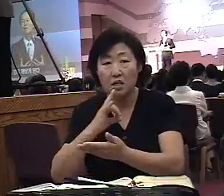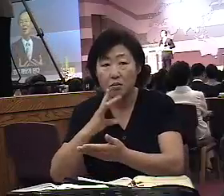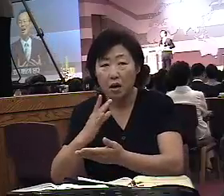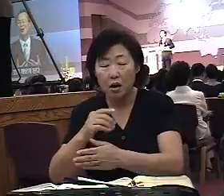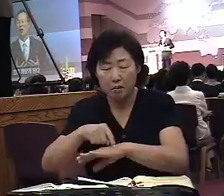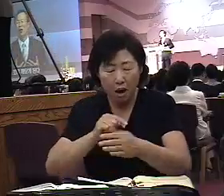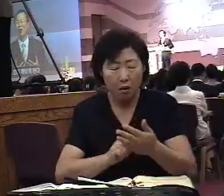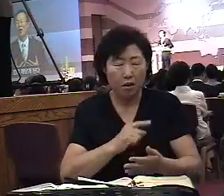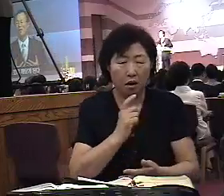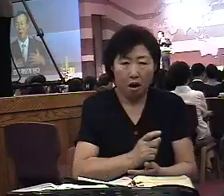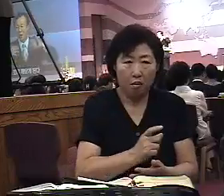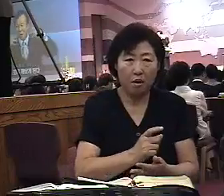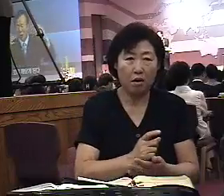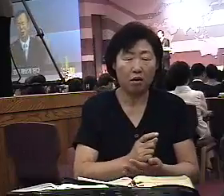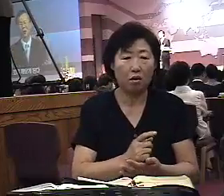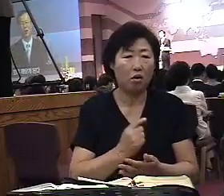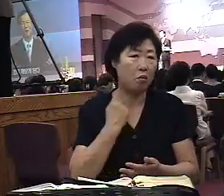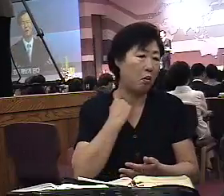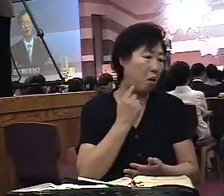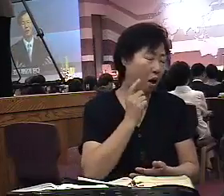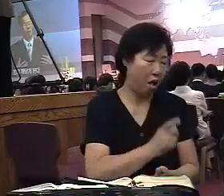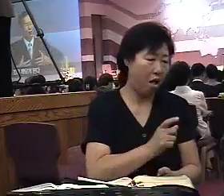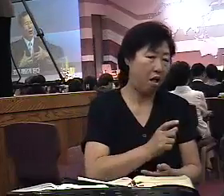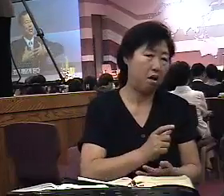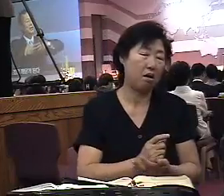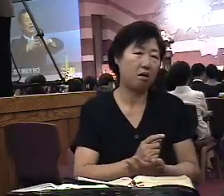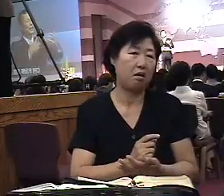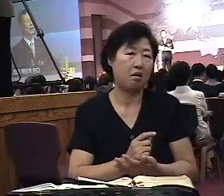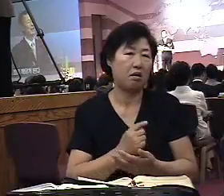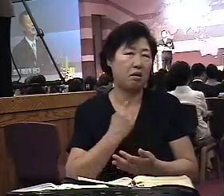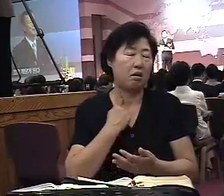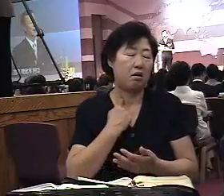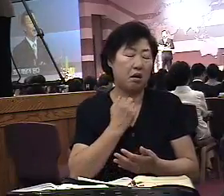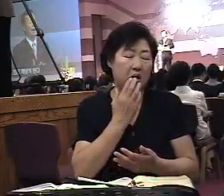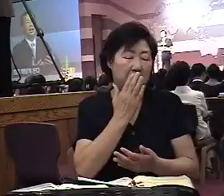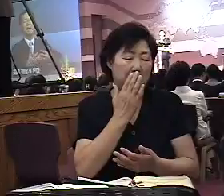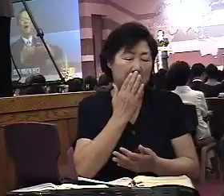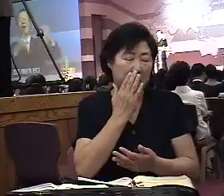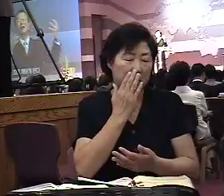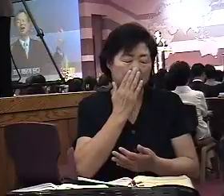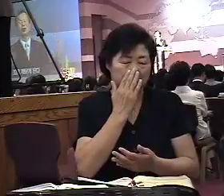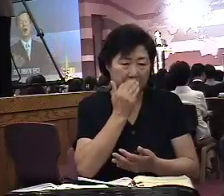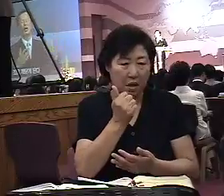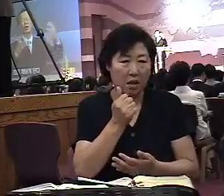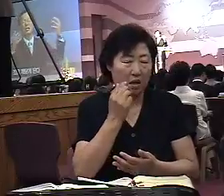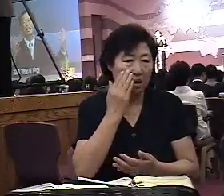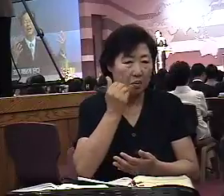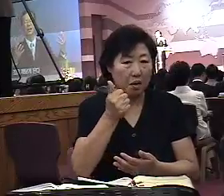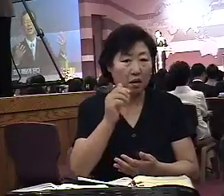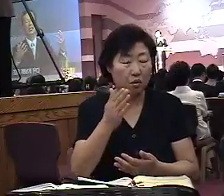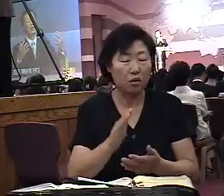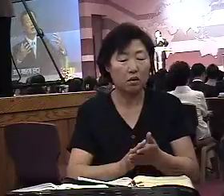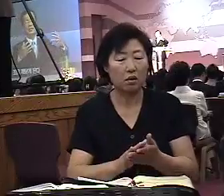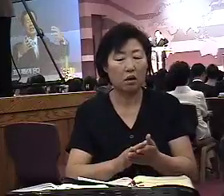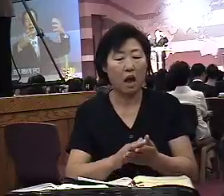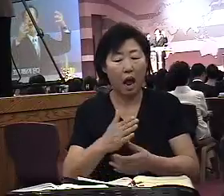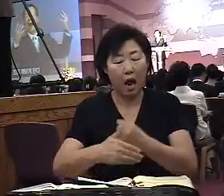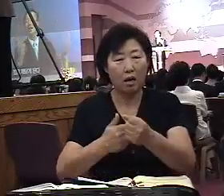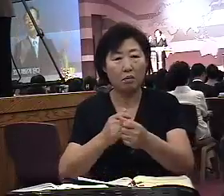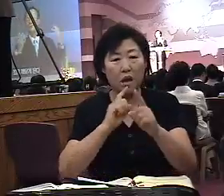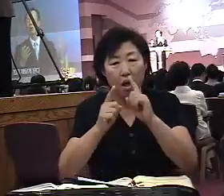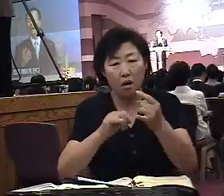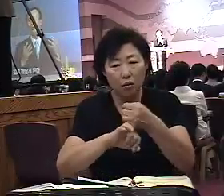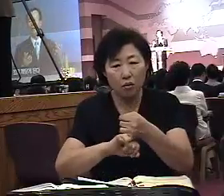마음이 강팍하고 목이 곧고 무뎌진 상태에서 하나님의 언약과 은혜를